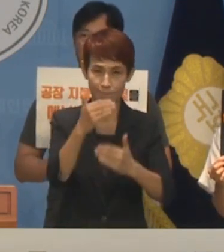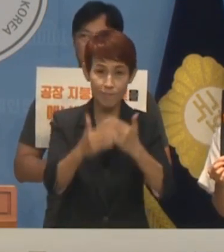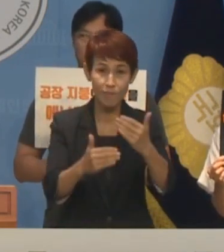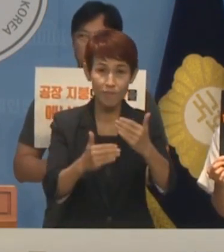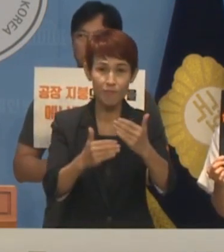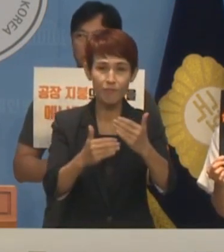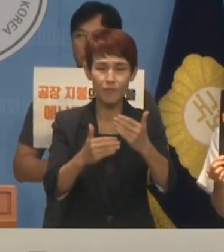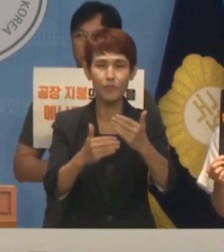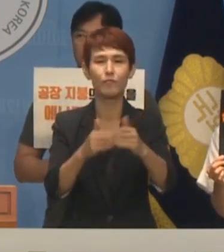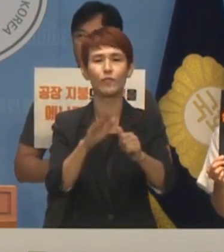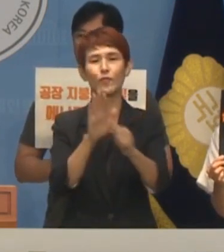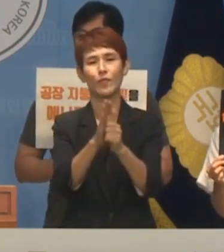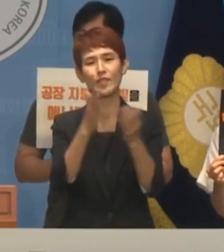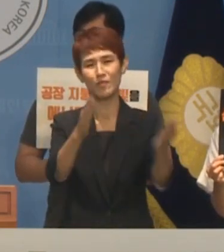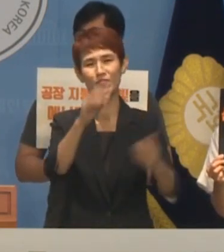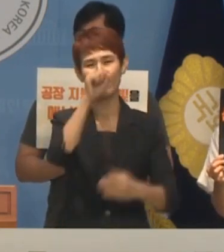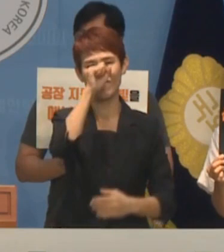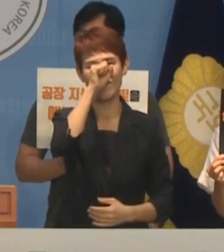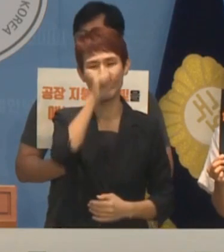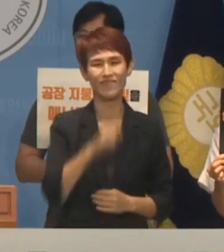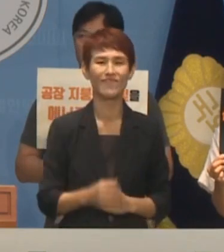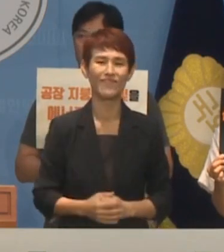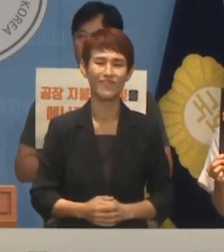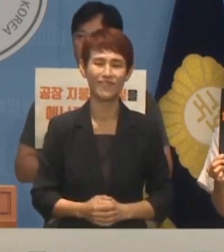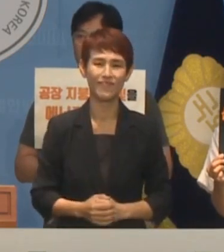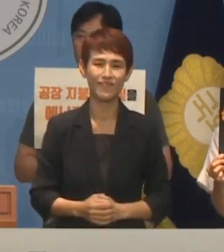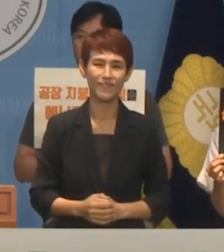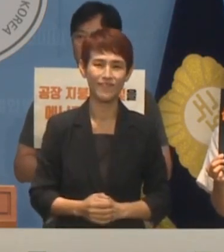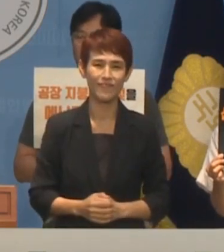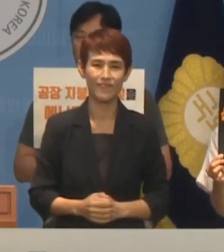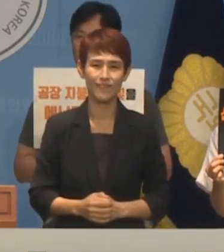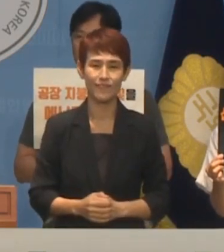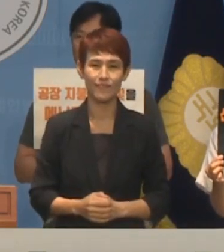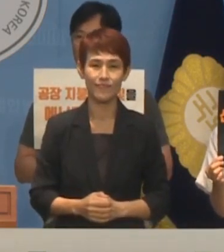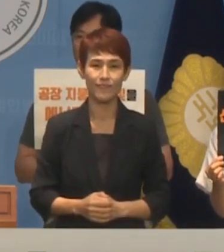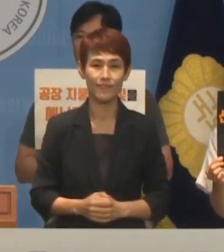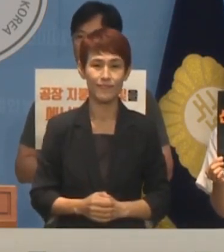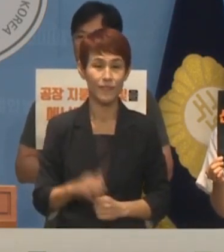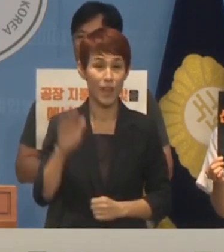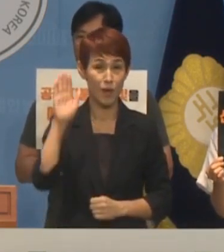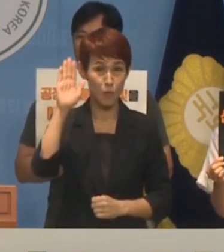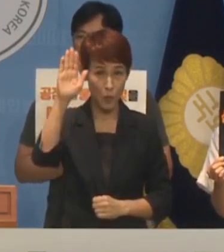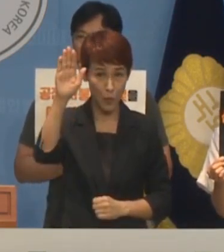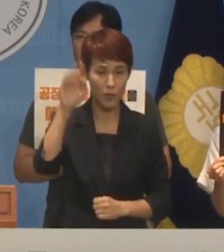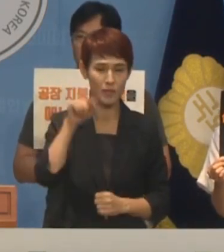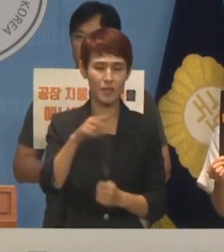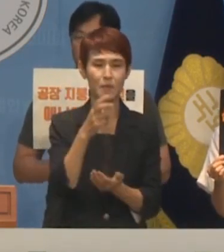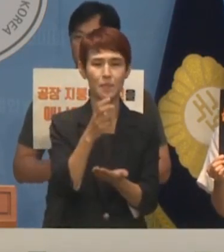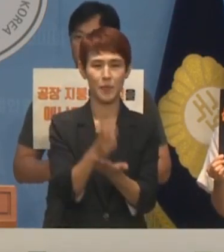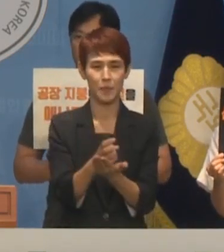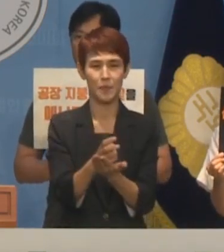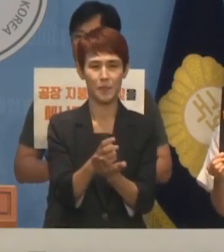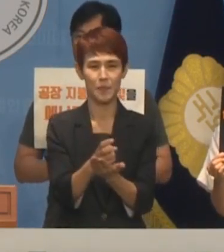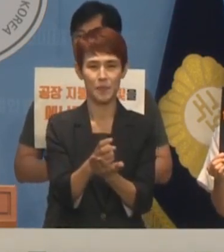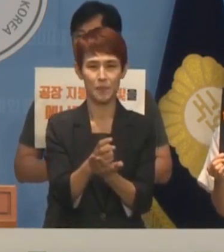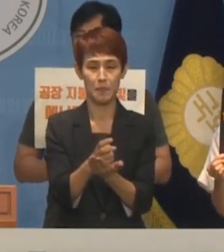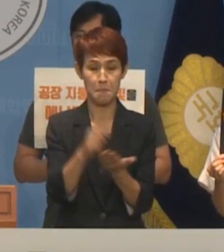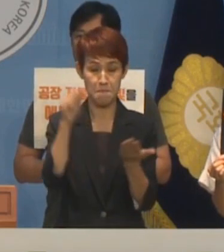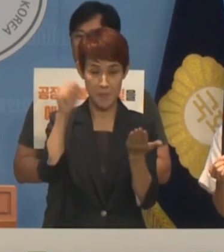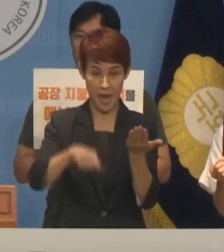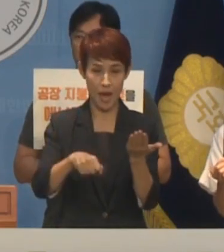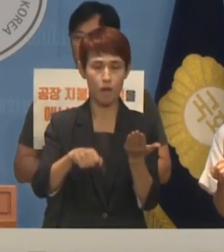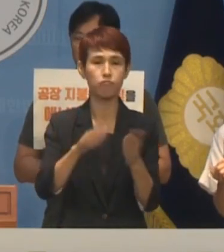있도록 뒷받침할 수 있으면 좋겠다고 생각을 하고요. 앞으로 이제 이 법안 통과되고